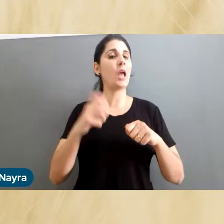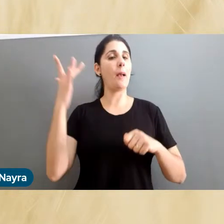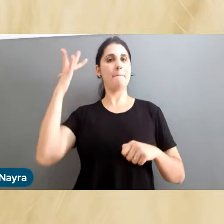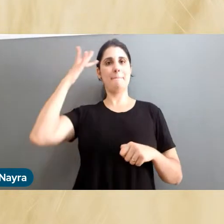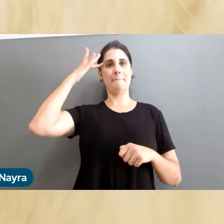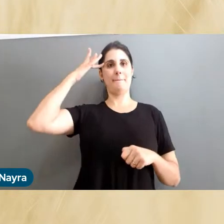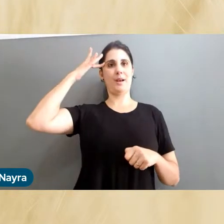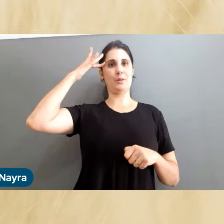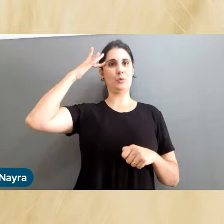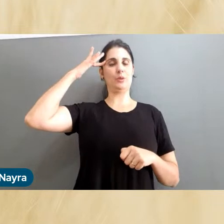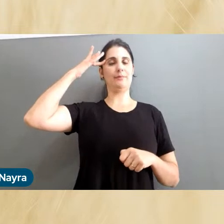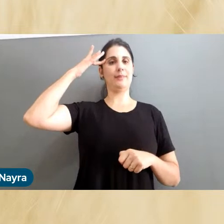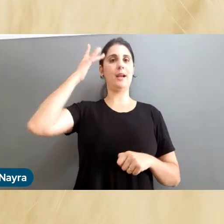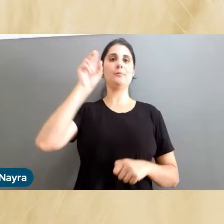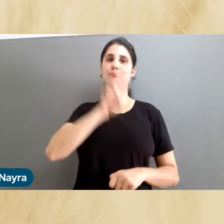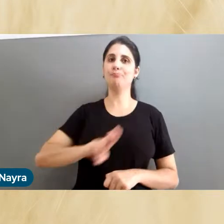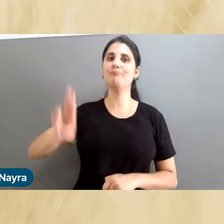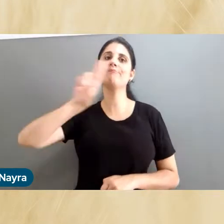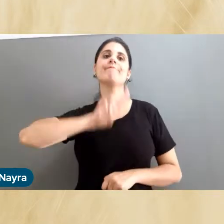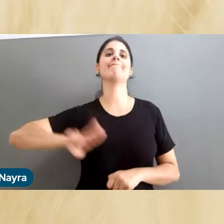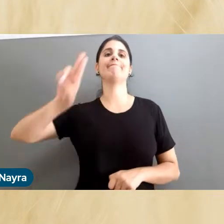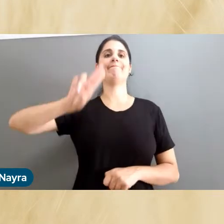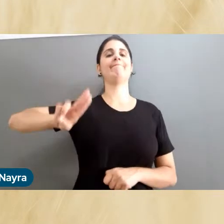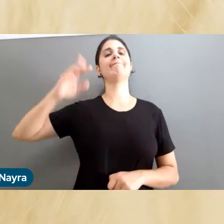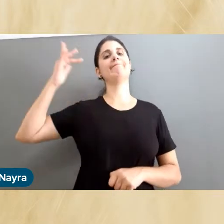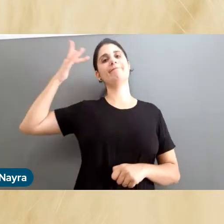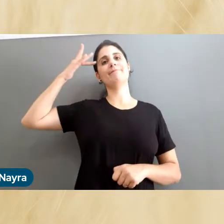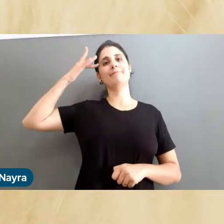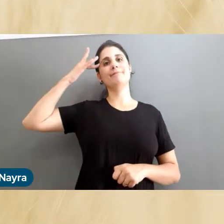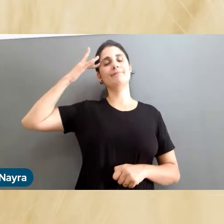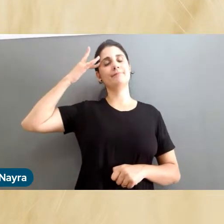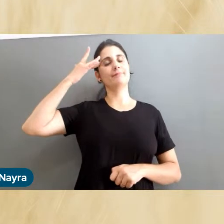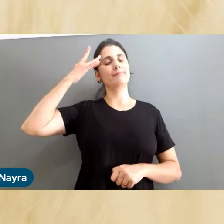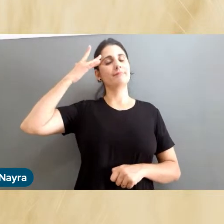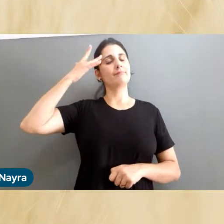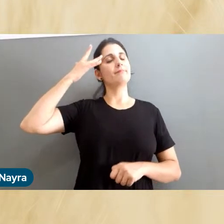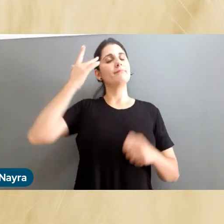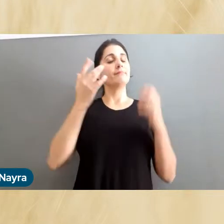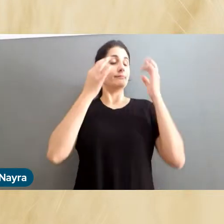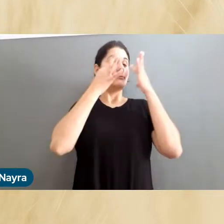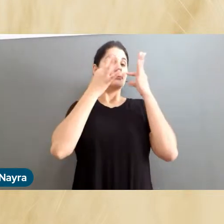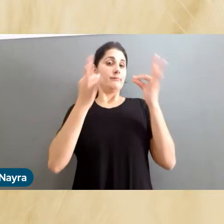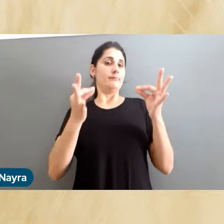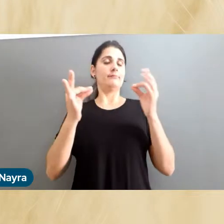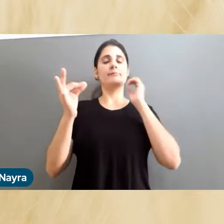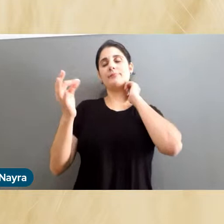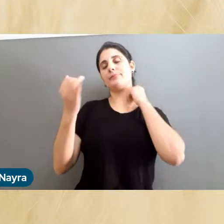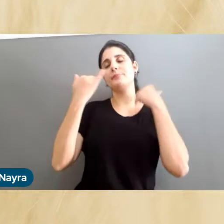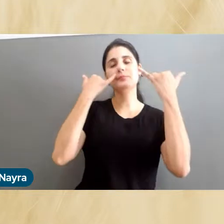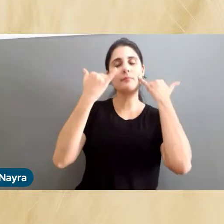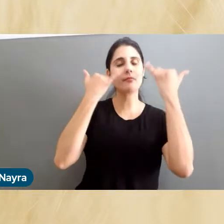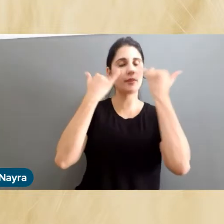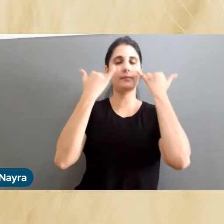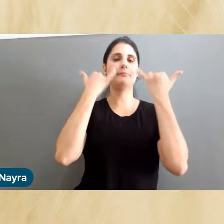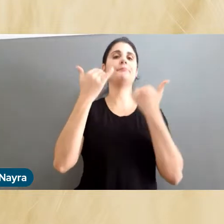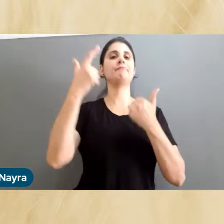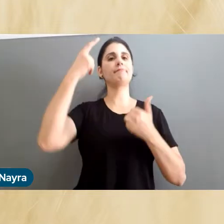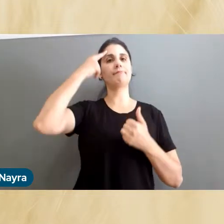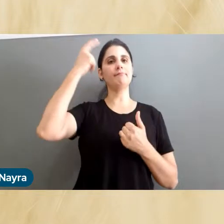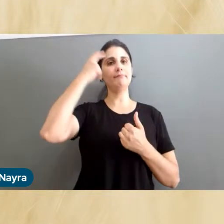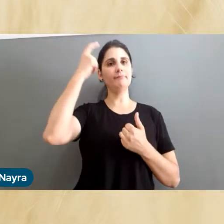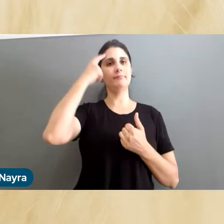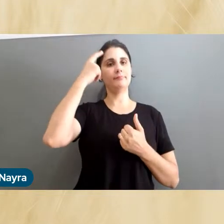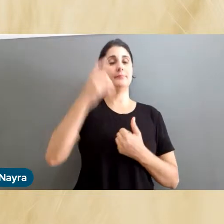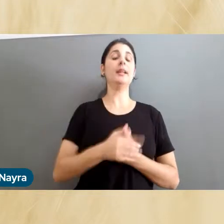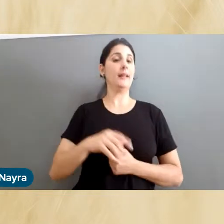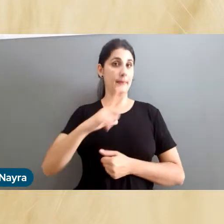uso. Maturidade para que nós possamos filtrar aquilo que chega à nossa casa mental. Existem